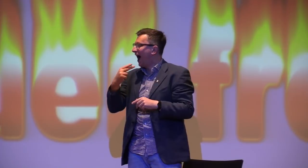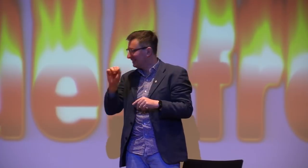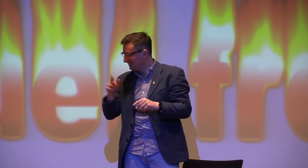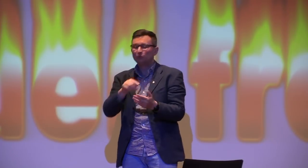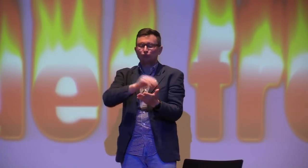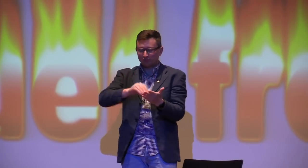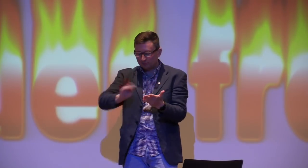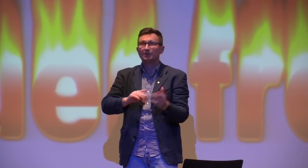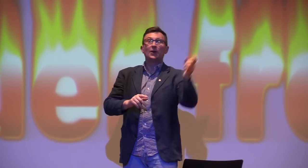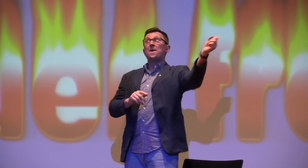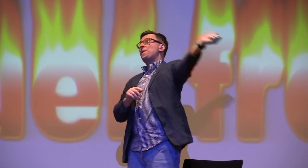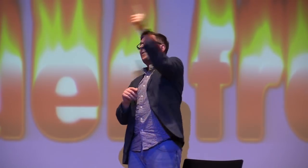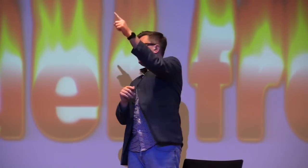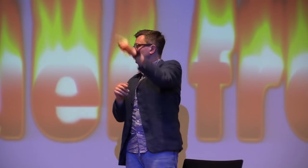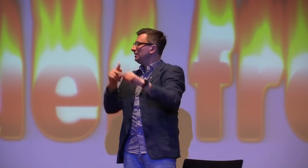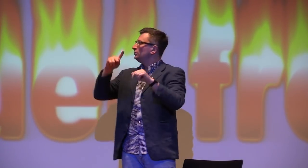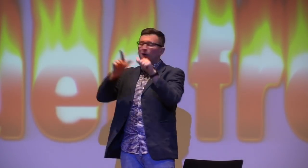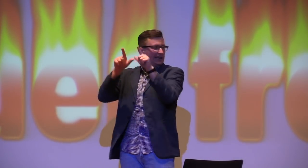Und dann unterschreibt Ulrich Hase